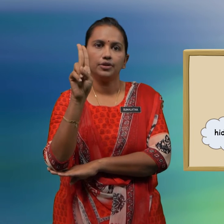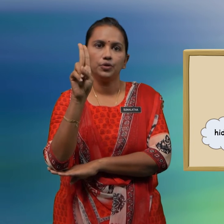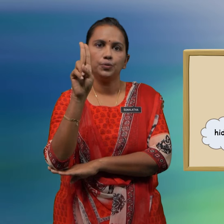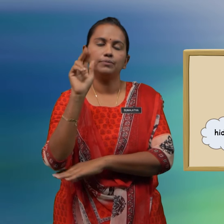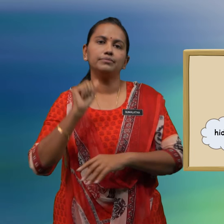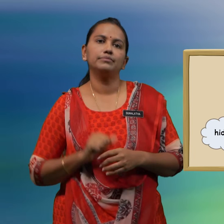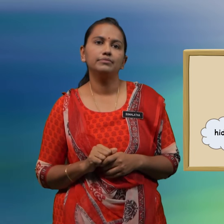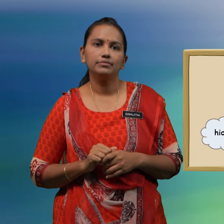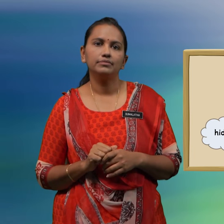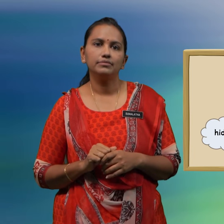P-E-P-A-R-U.